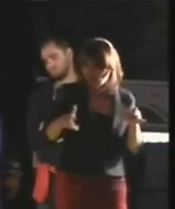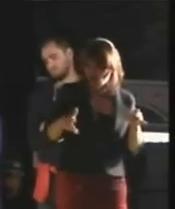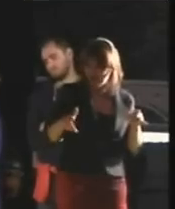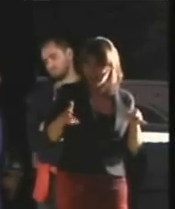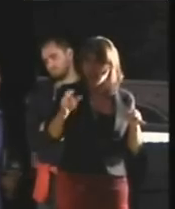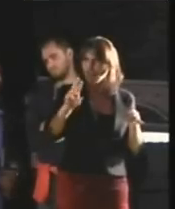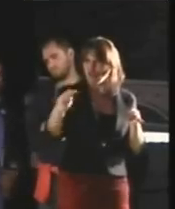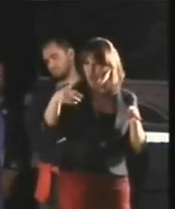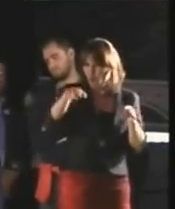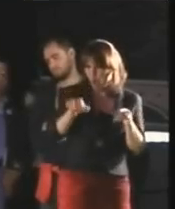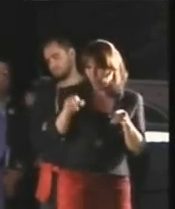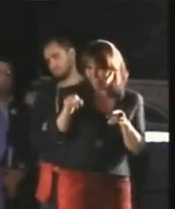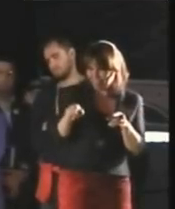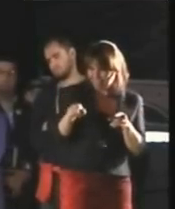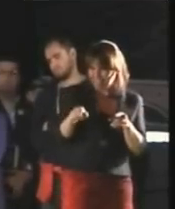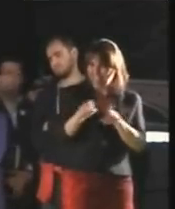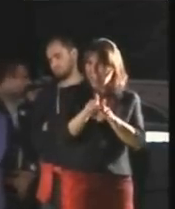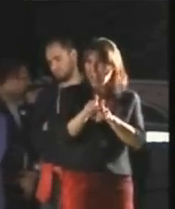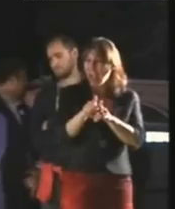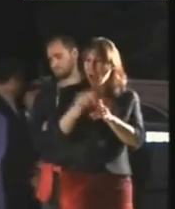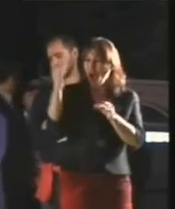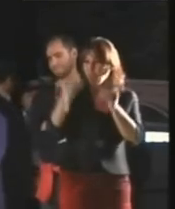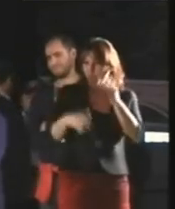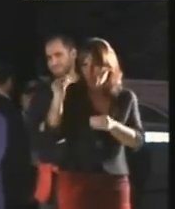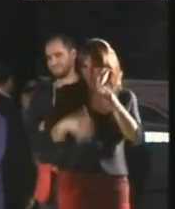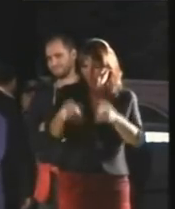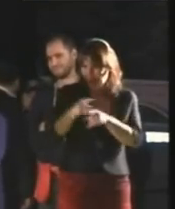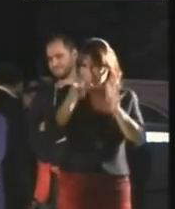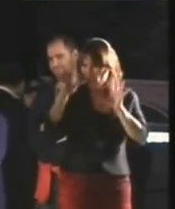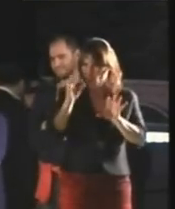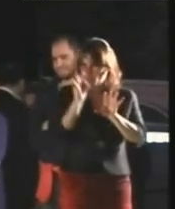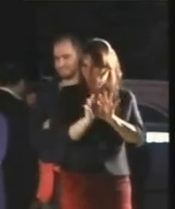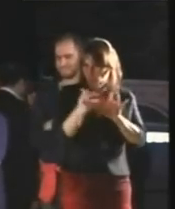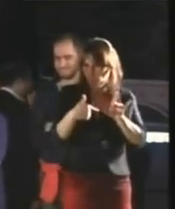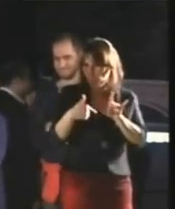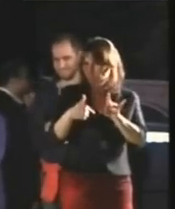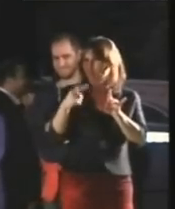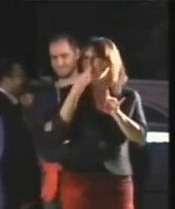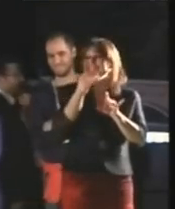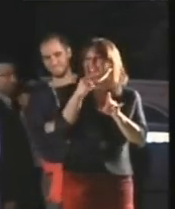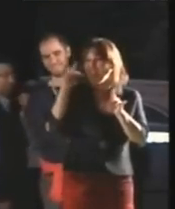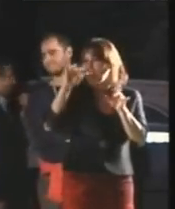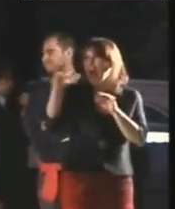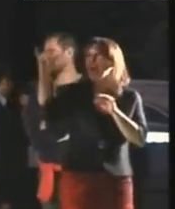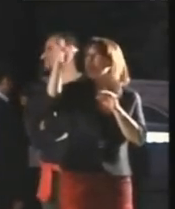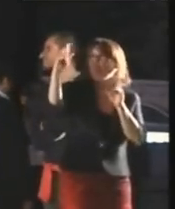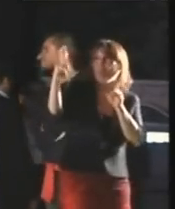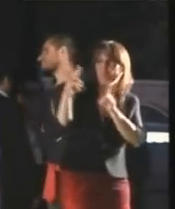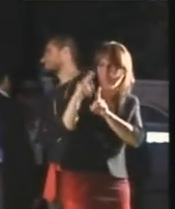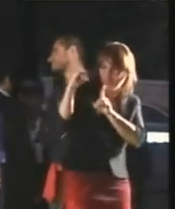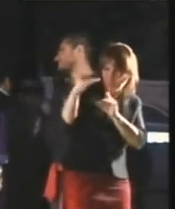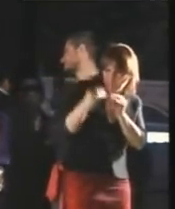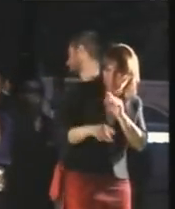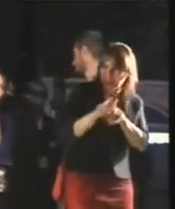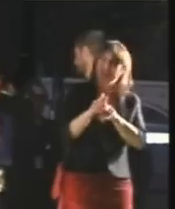ti vengono a bombardare il buco del culo da 10 centimetri e non lo vedi neanche, il drone. Il drone ti può portare il